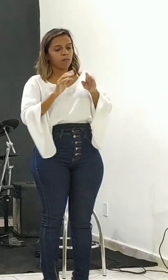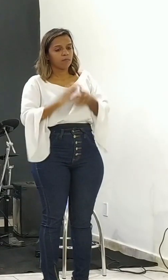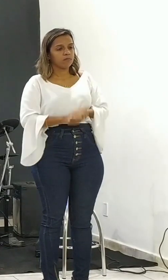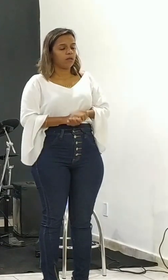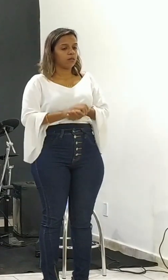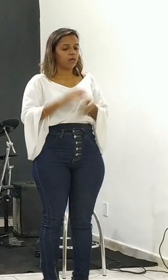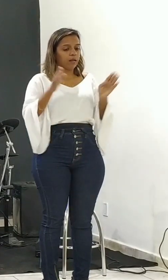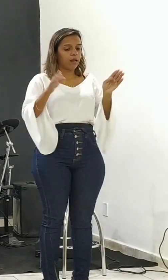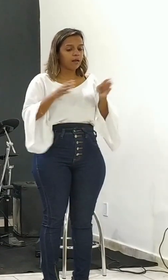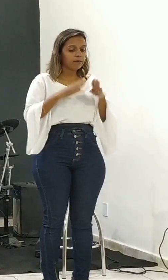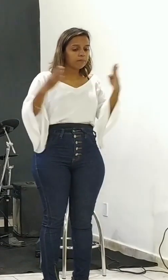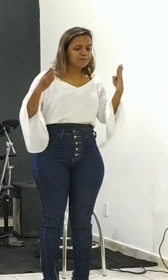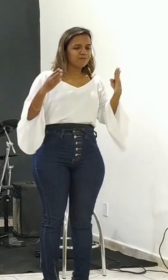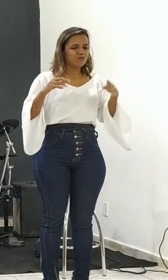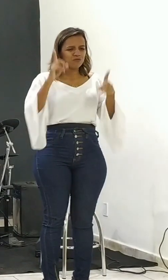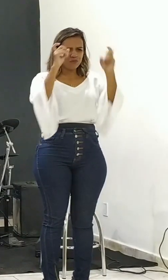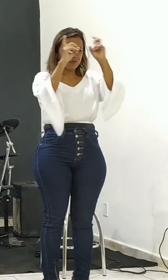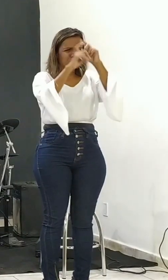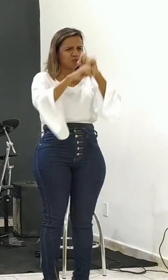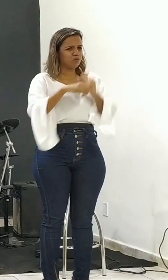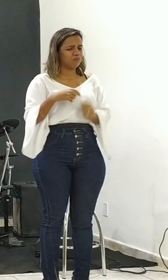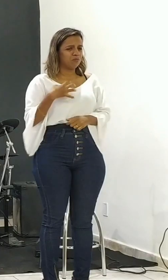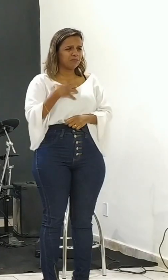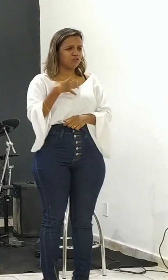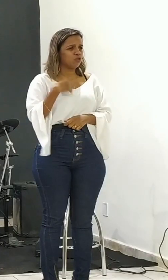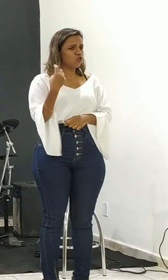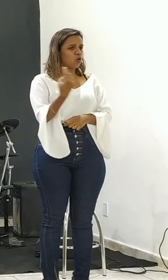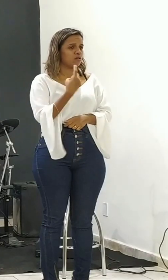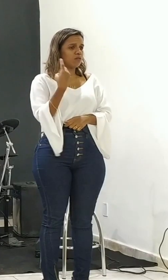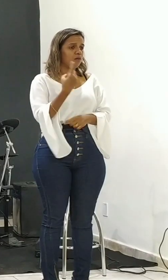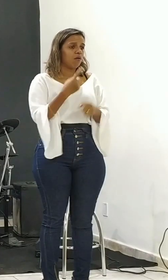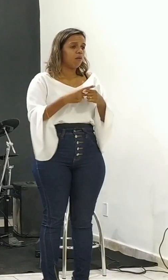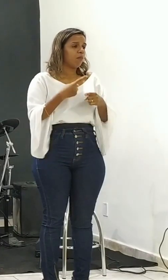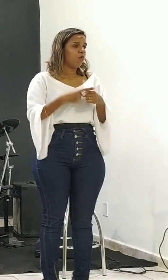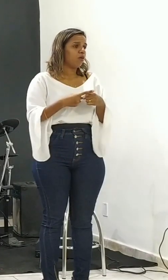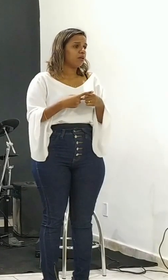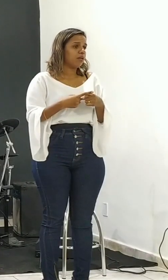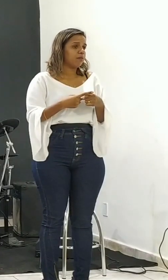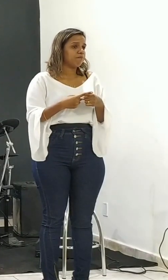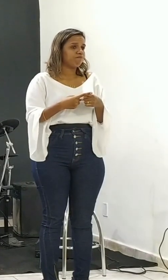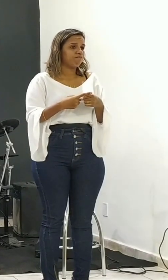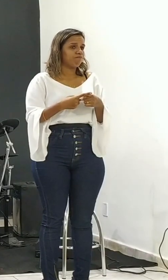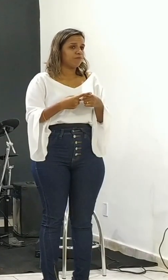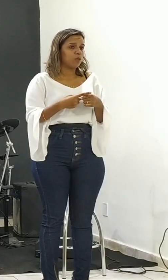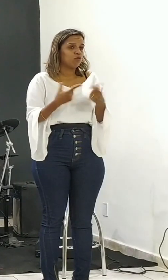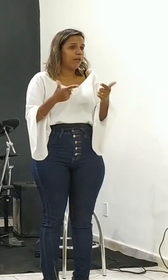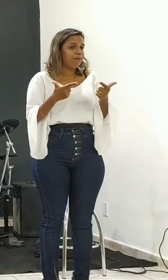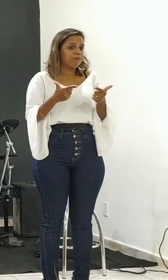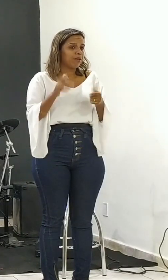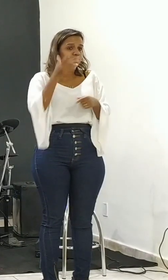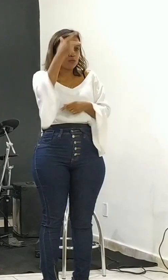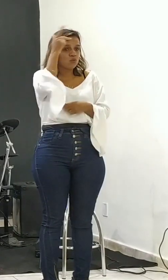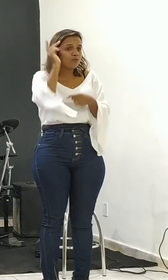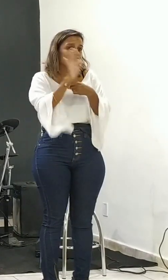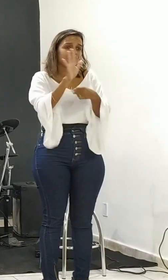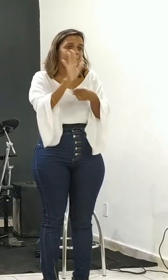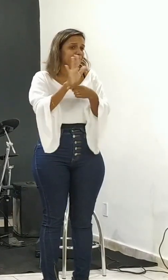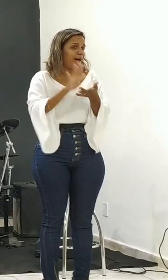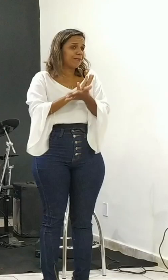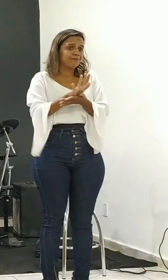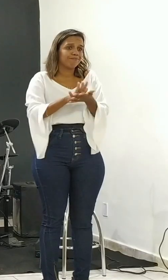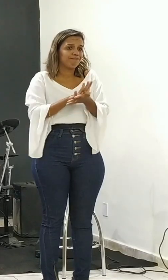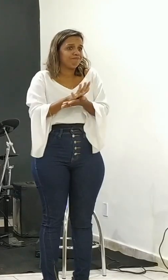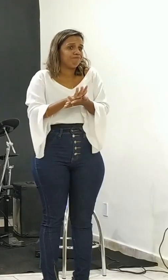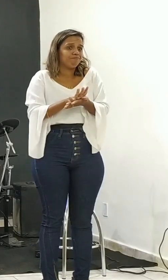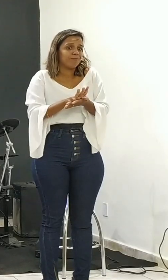era um quadro bastante difícil. Você sente uma solidão muito grande, porque não tem também o que as pessoas fazem por você. É um momento